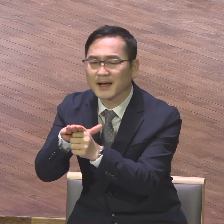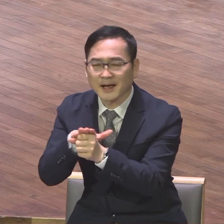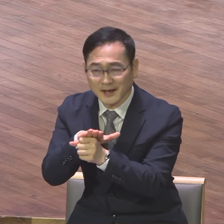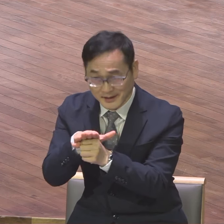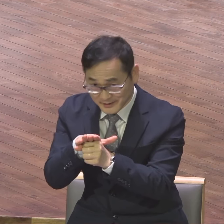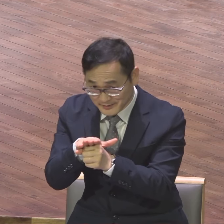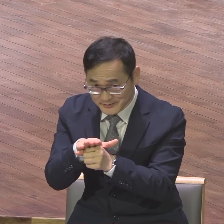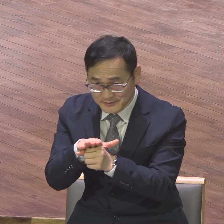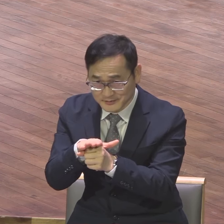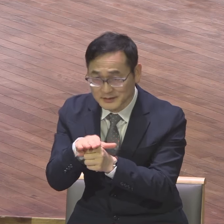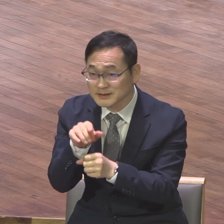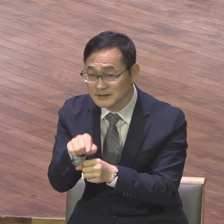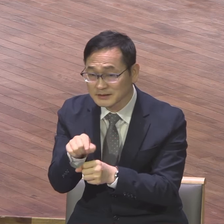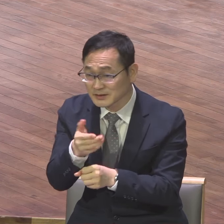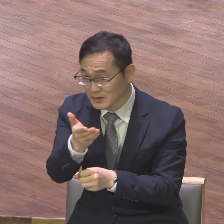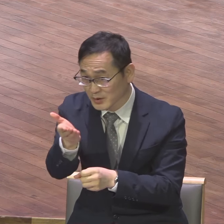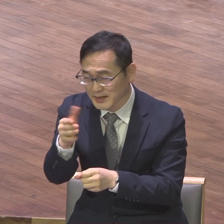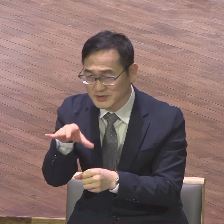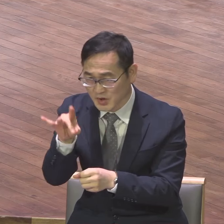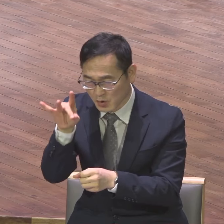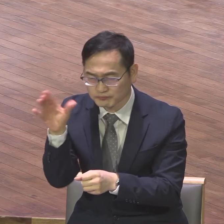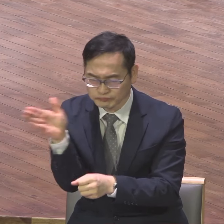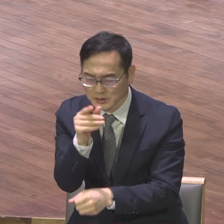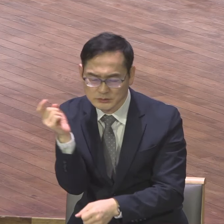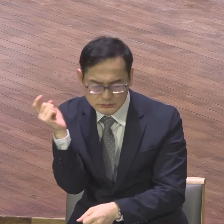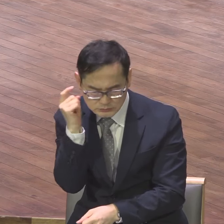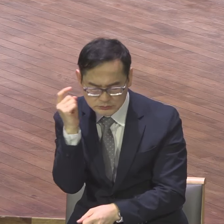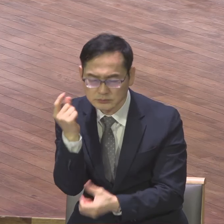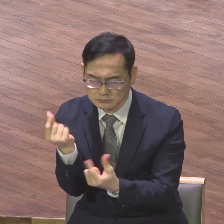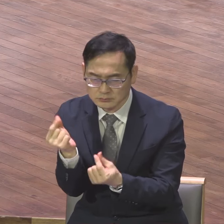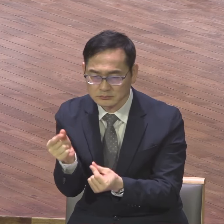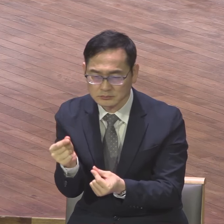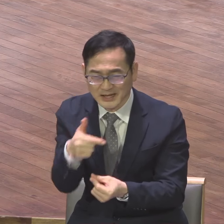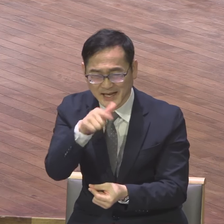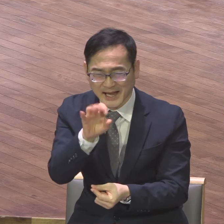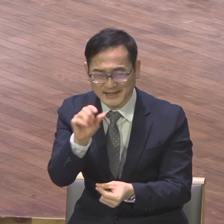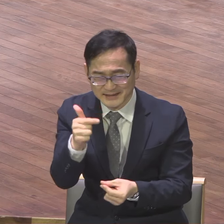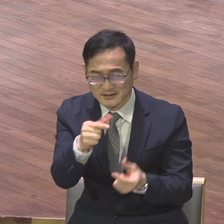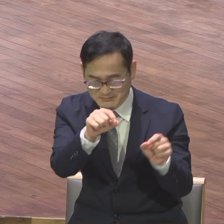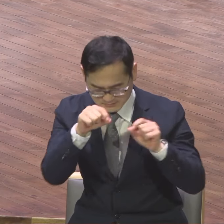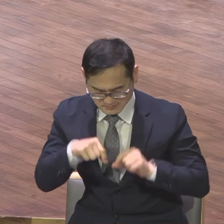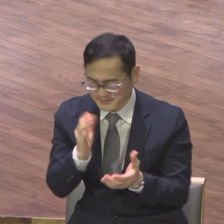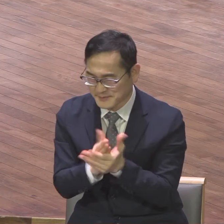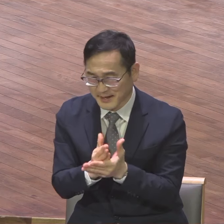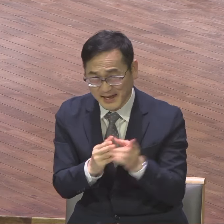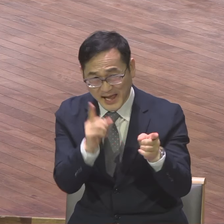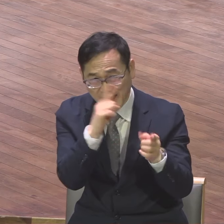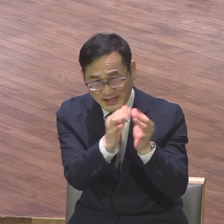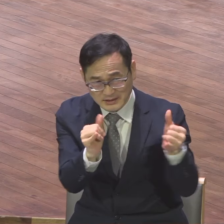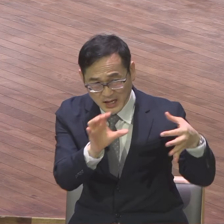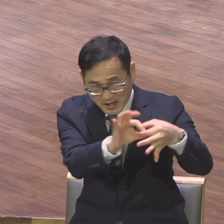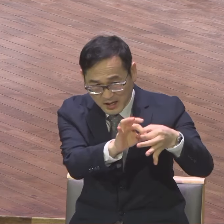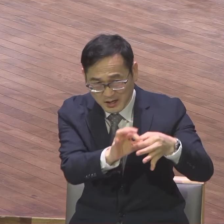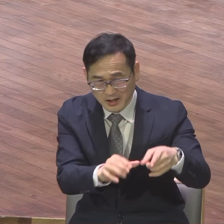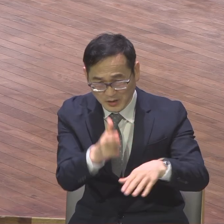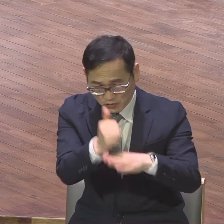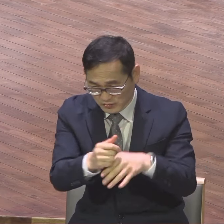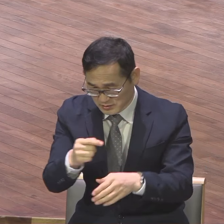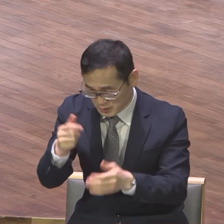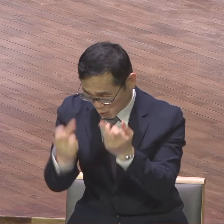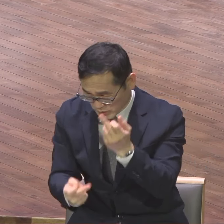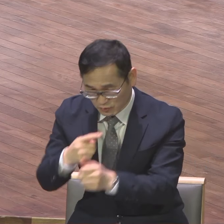사랑할지니 이는 너희가 처음부터 들은 소식이라. 가인같이 하지 말라. 그는 악한 자에게 속하여 그 아우를